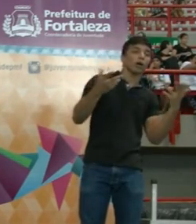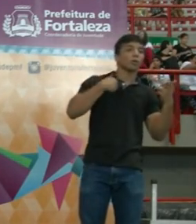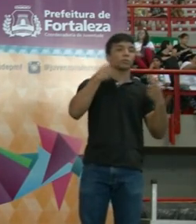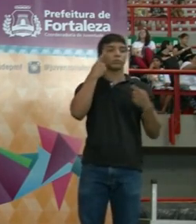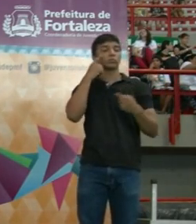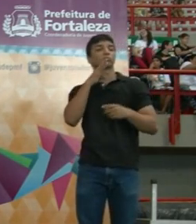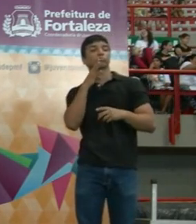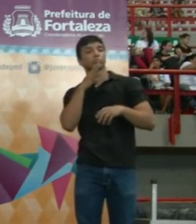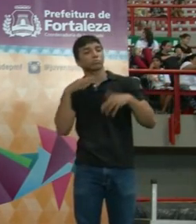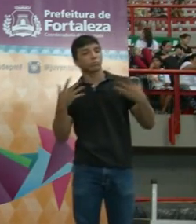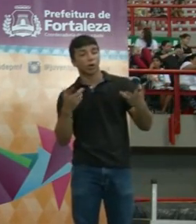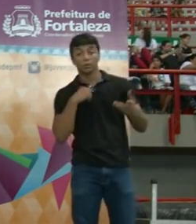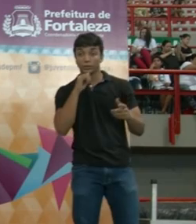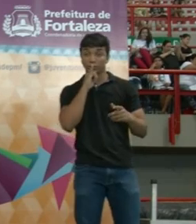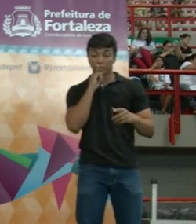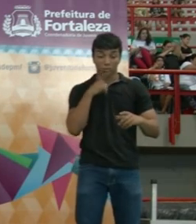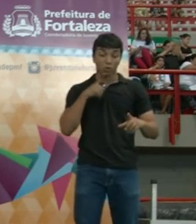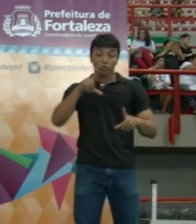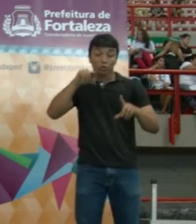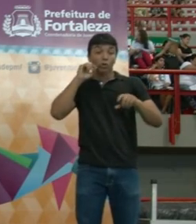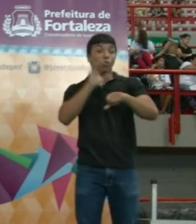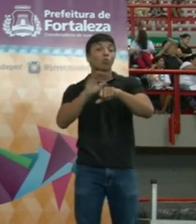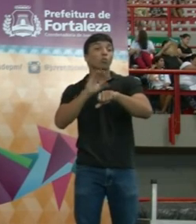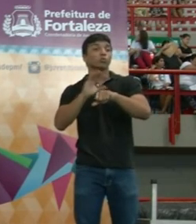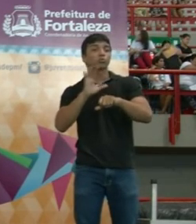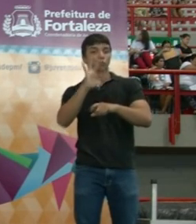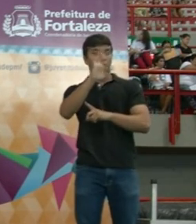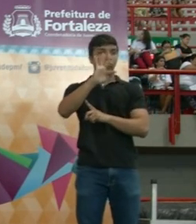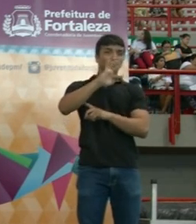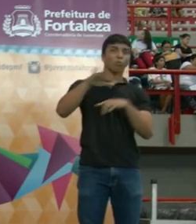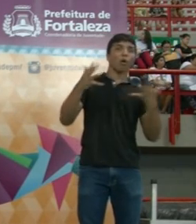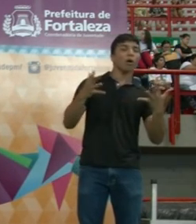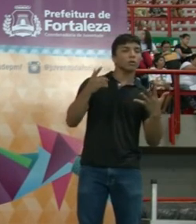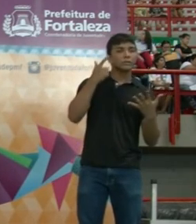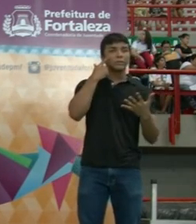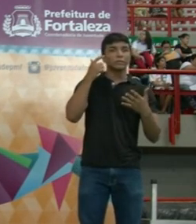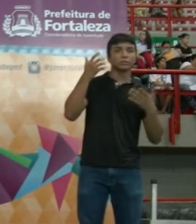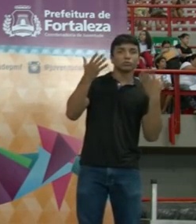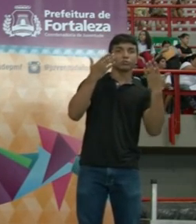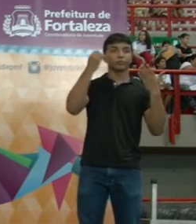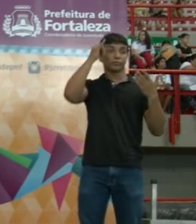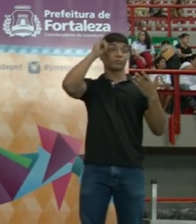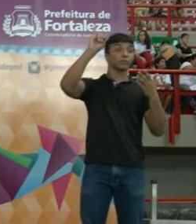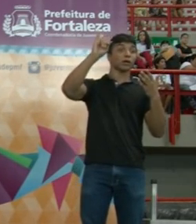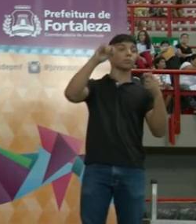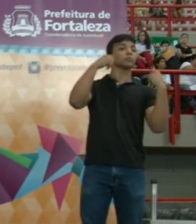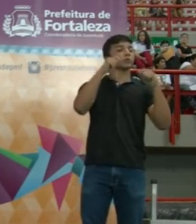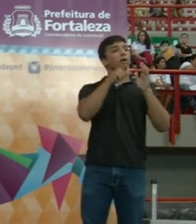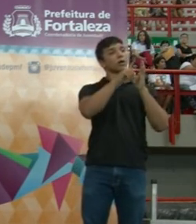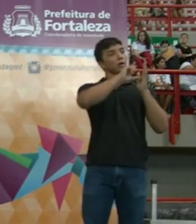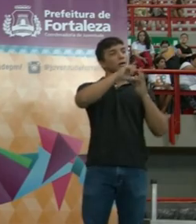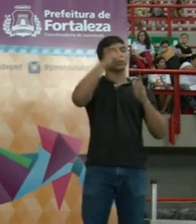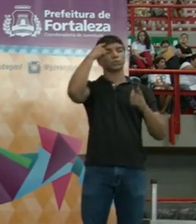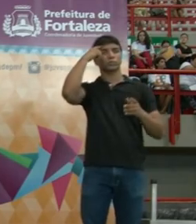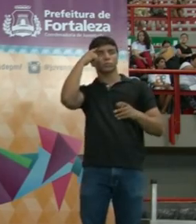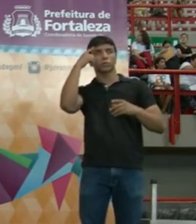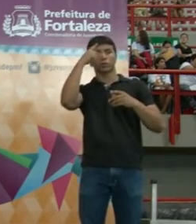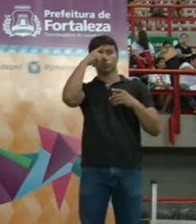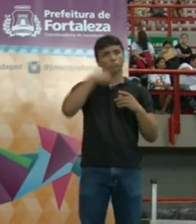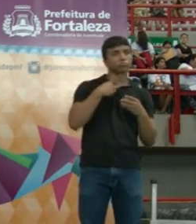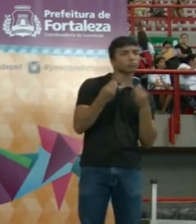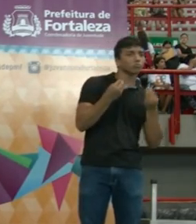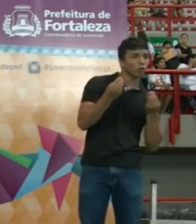na hora de escolher qual é o curso que a gente quer fazer, a gente poder seguir o caminho que tem a ver